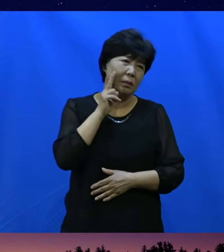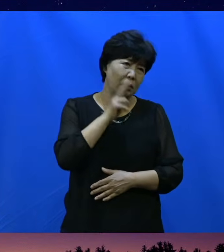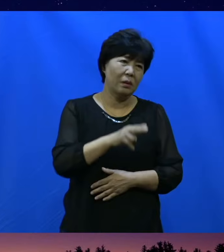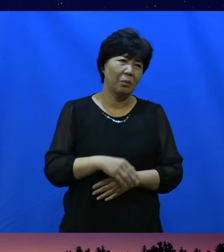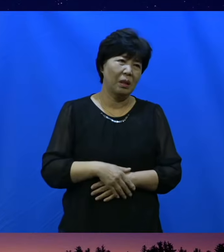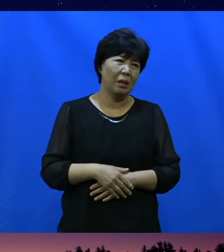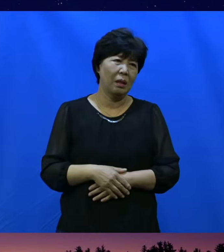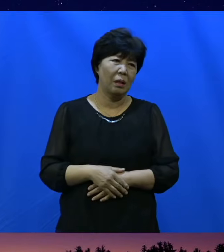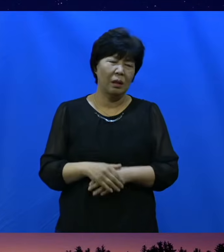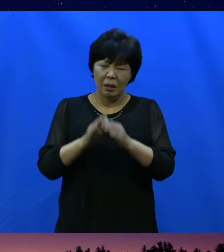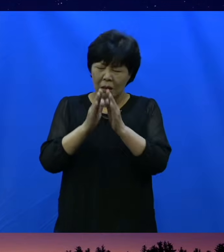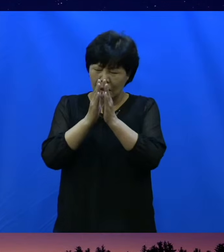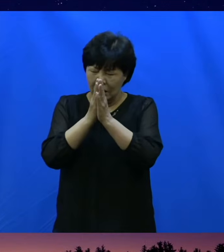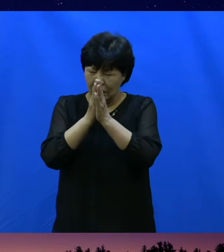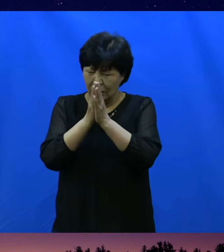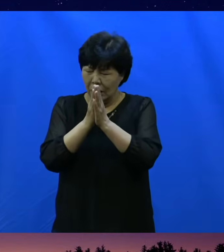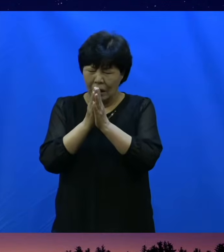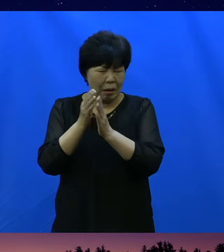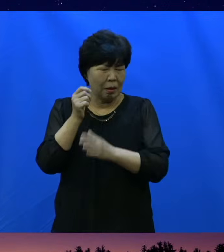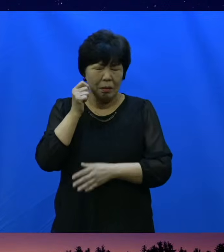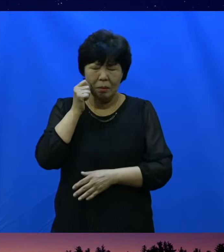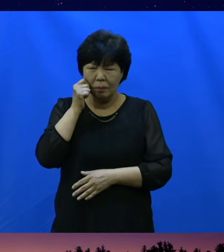기도도 안 돼요. 그러면 기도도 안 돼요.